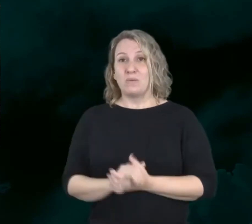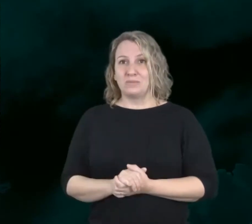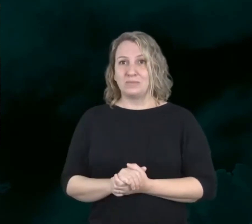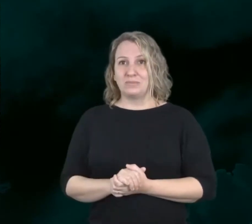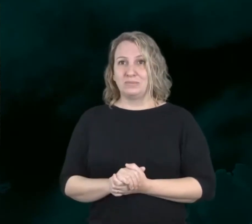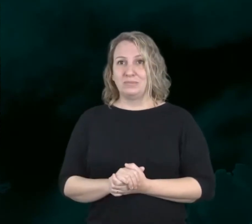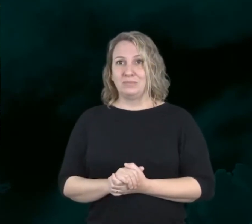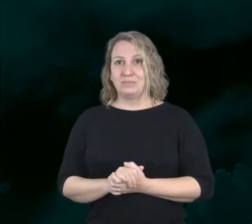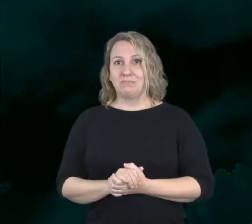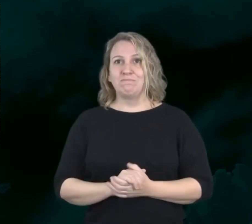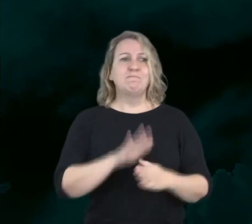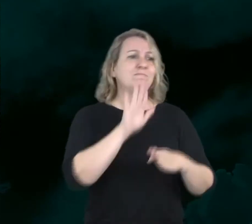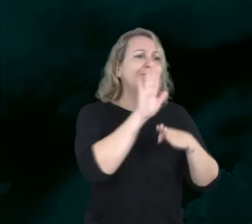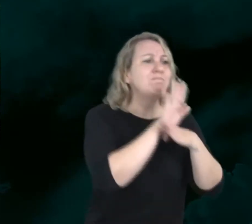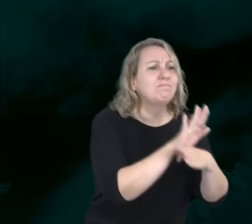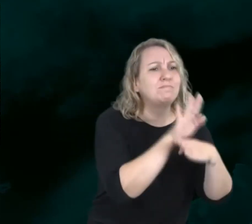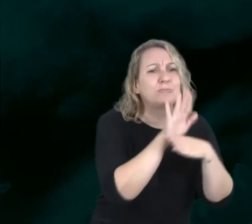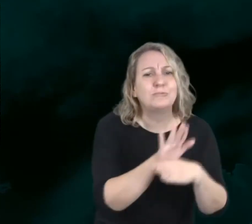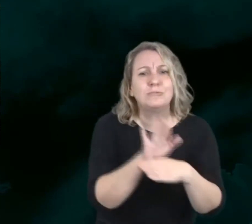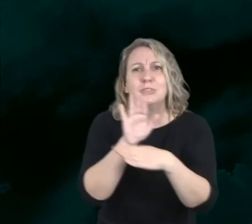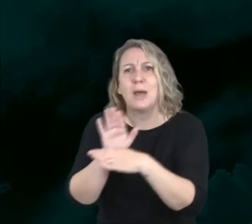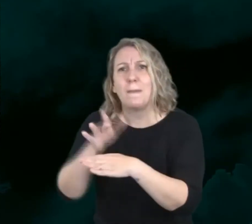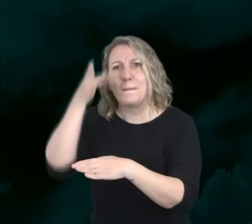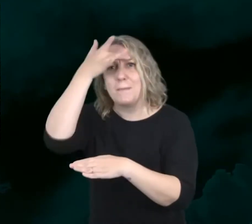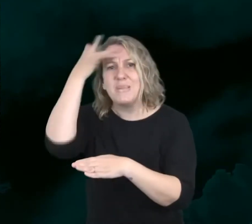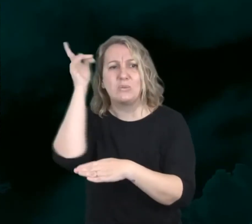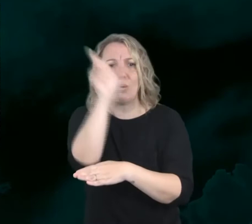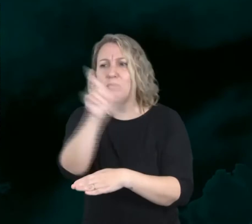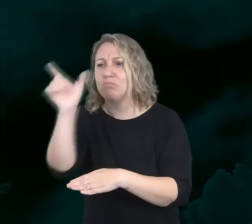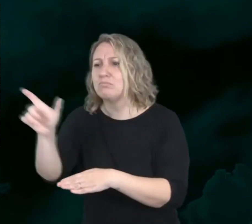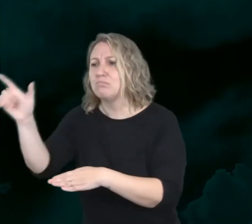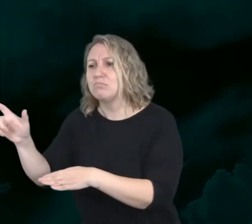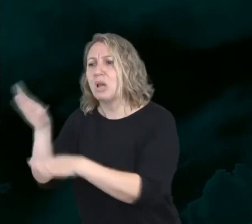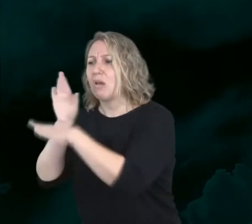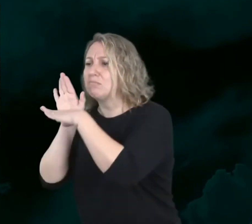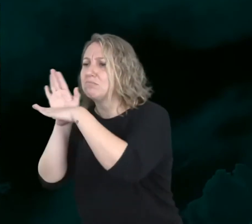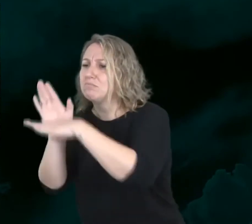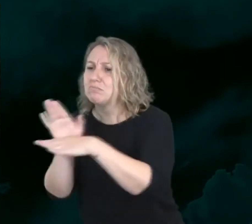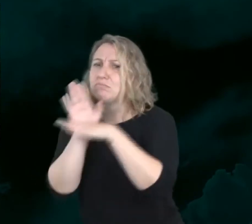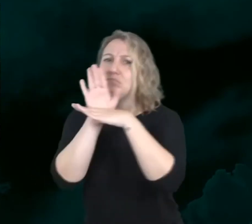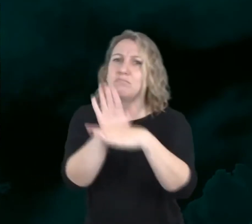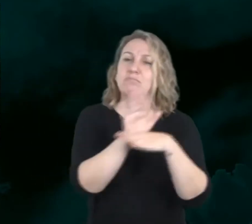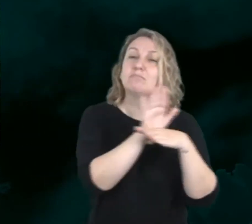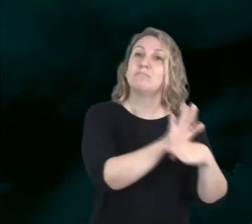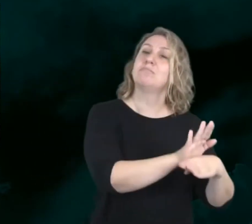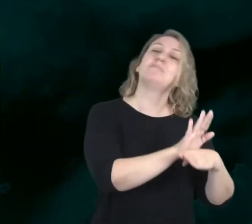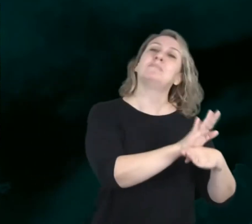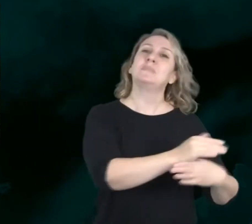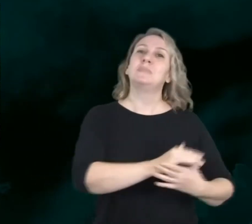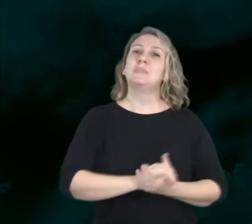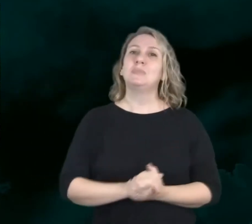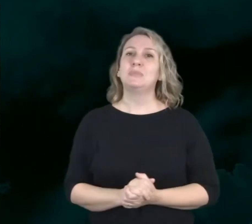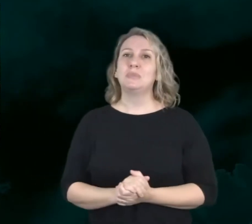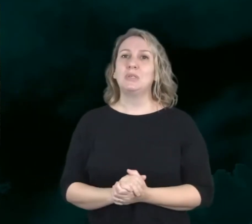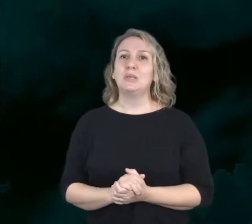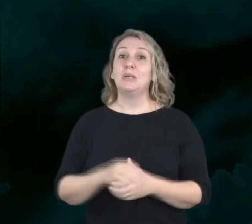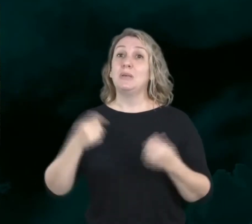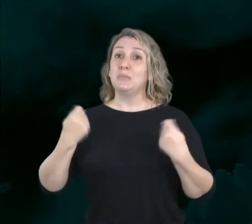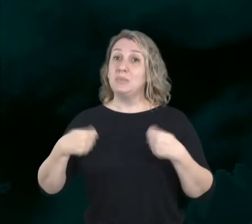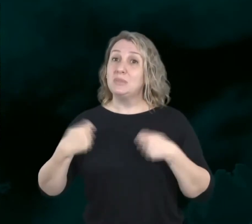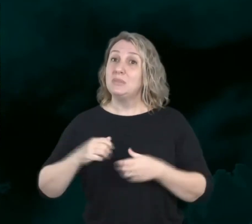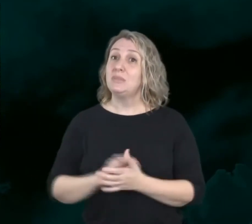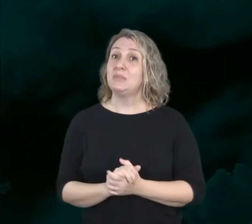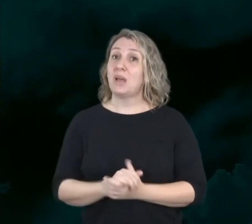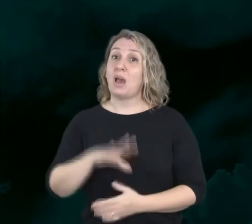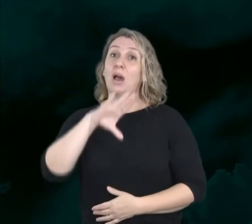amor eros, amor carnal, não é amor meramente filial, que também precisa, amor de amigo,